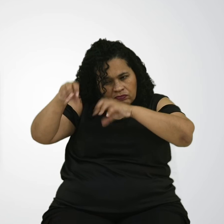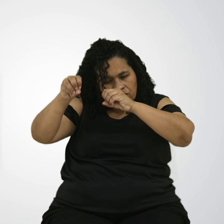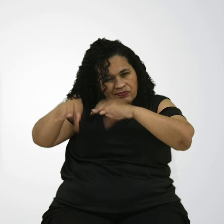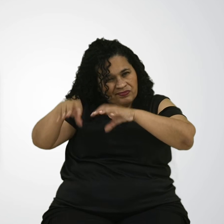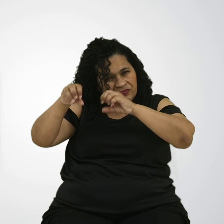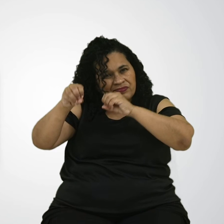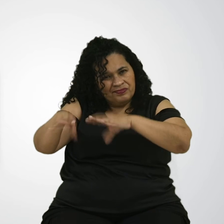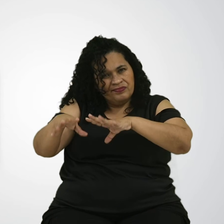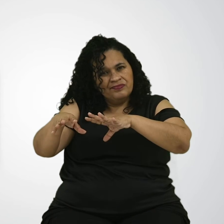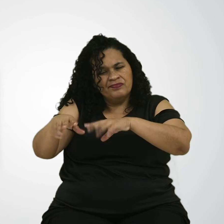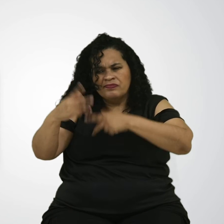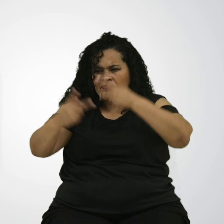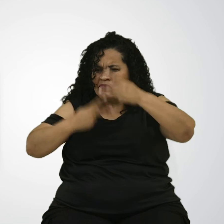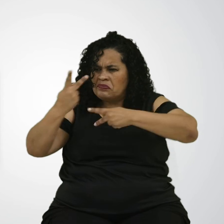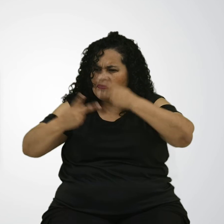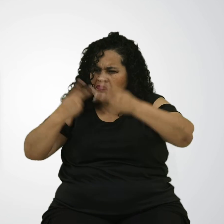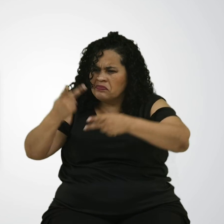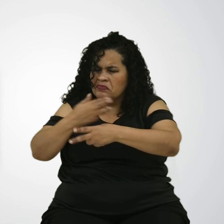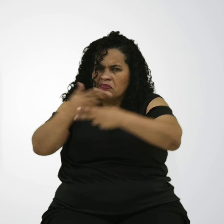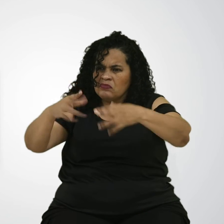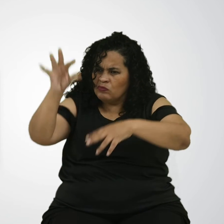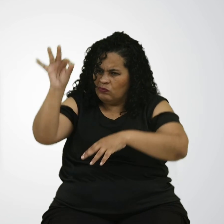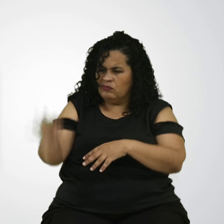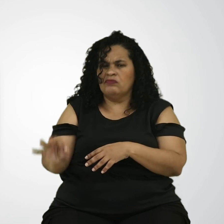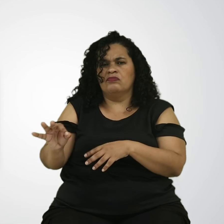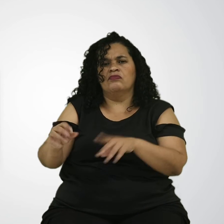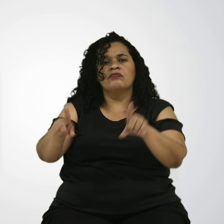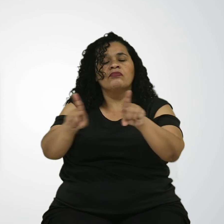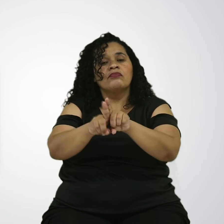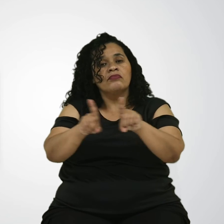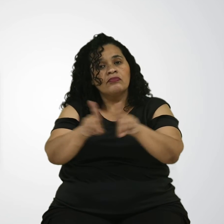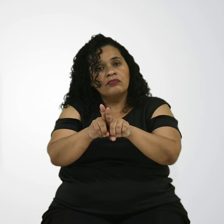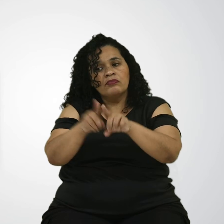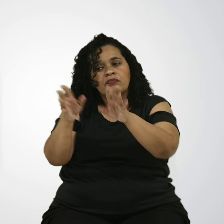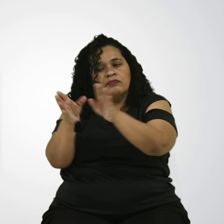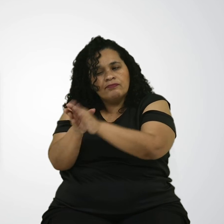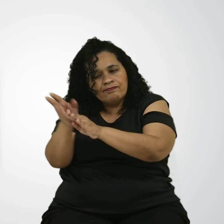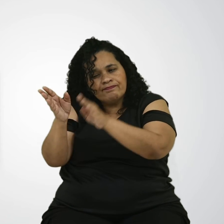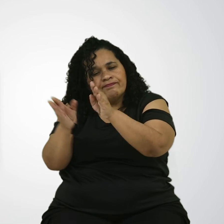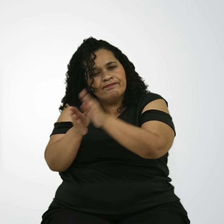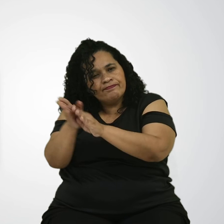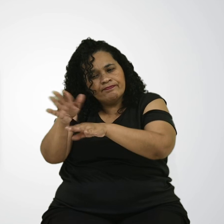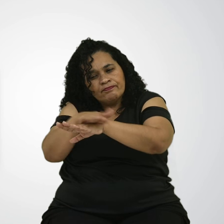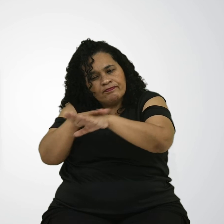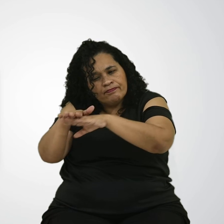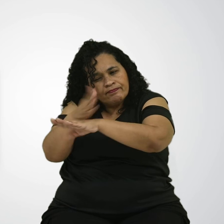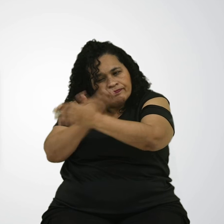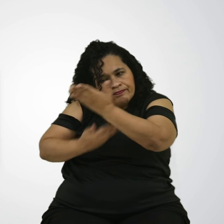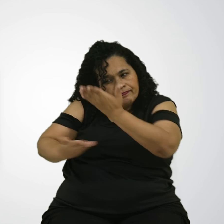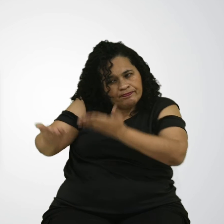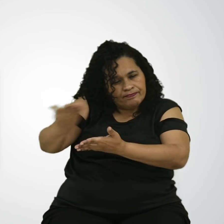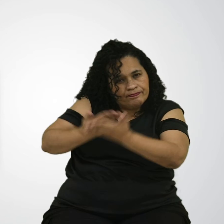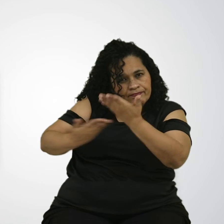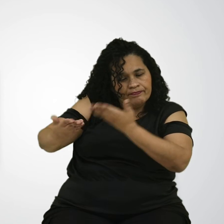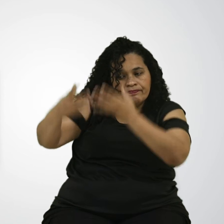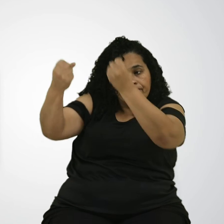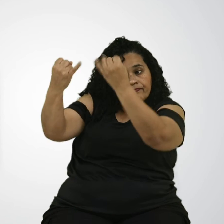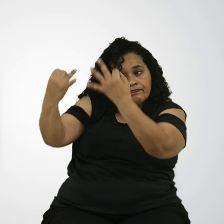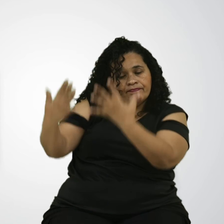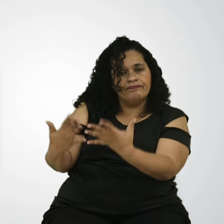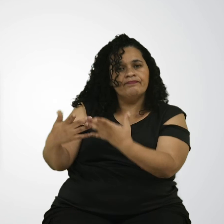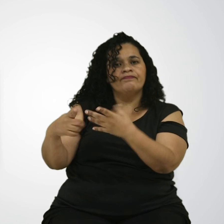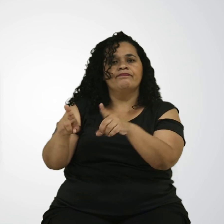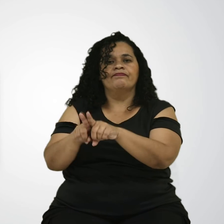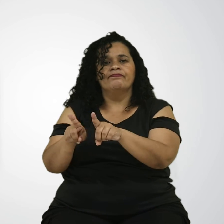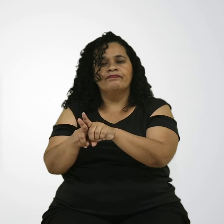mesma boca que disciplina, também orienta, conversa, explica, né, por